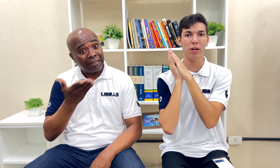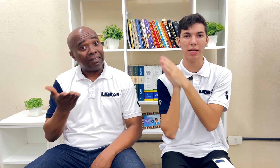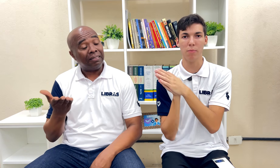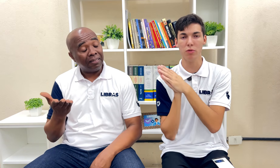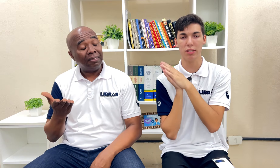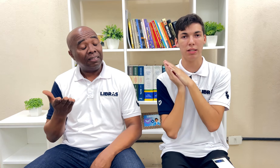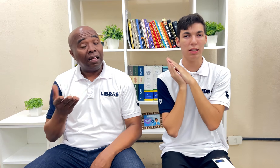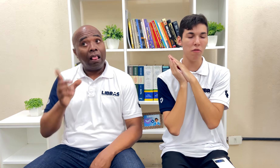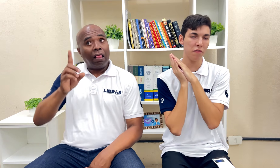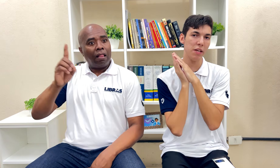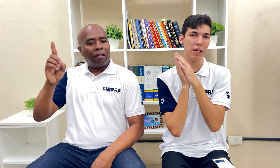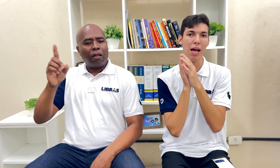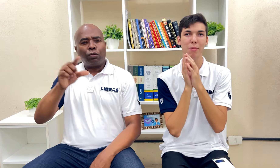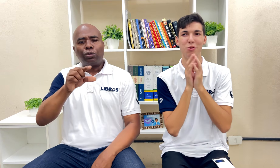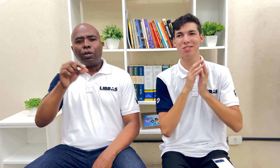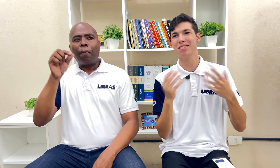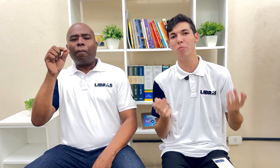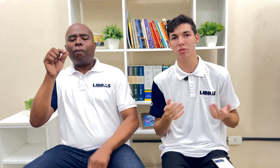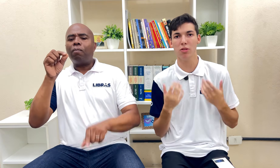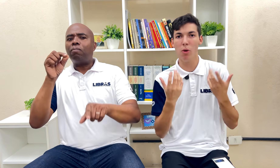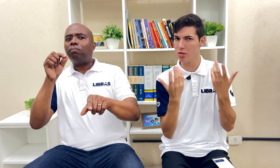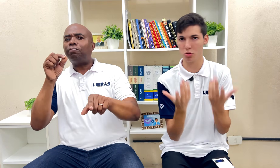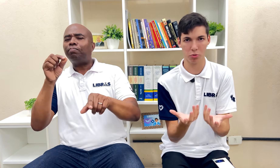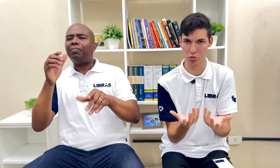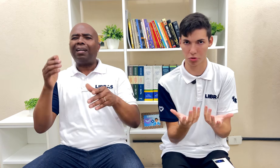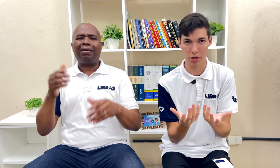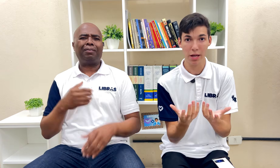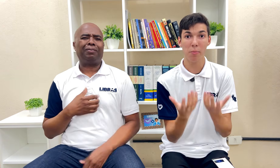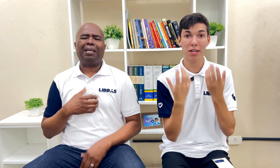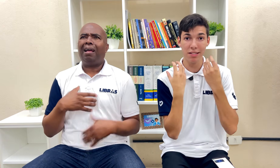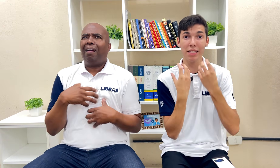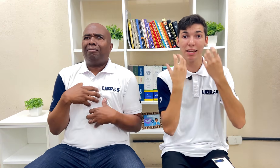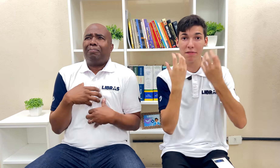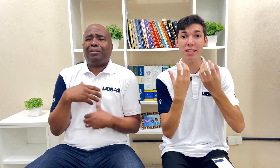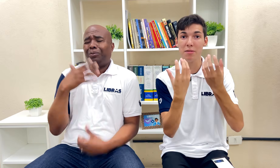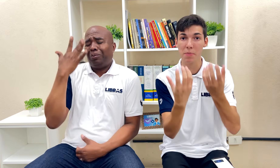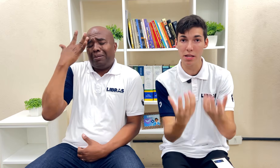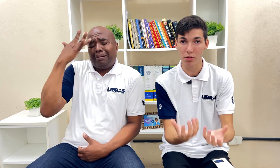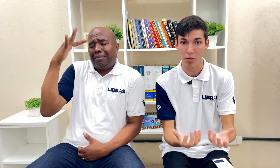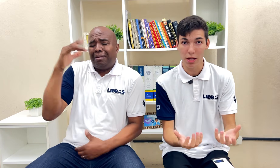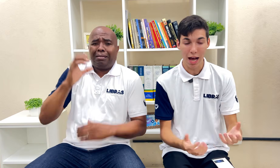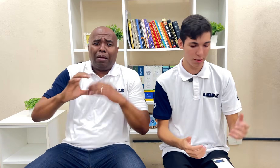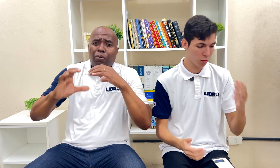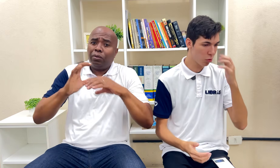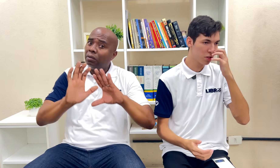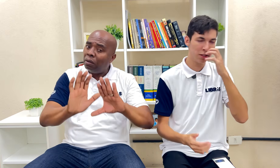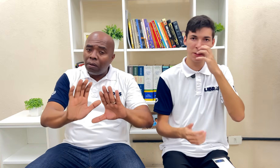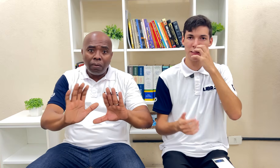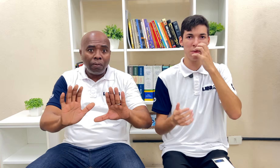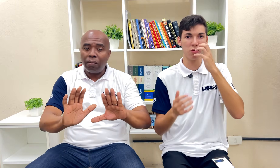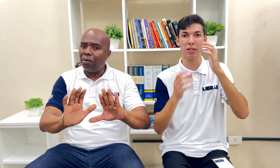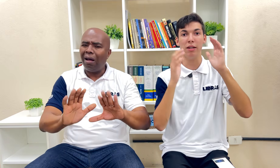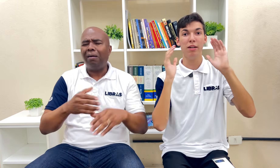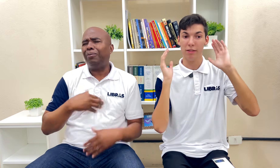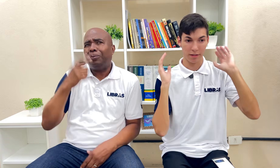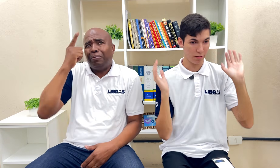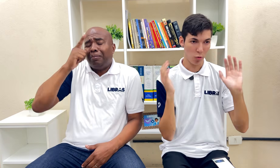aquela música, não fiquem, mas eu não sei essa música, não mostre isso para o surdo, porque você tem que levar espírito. Mas eu não consigo interpretar essa música. Ou